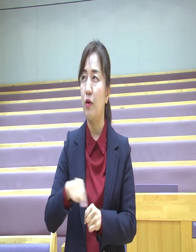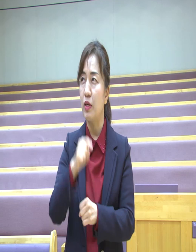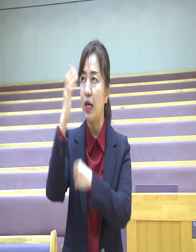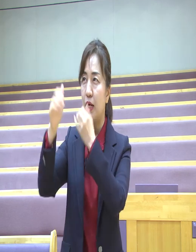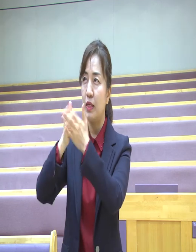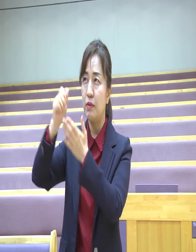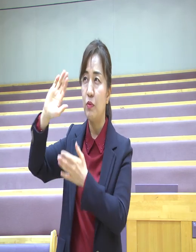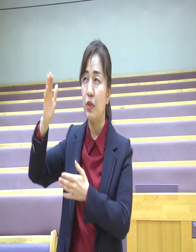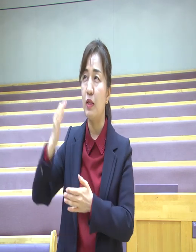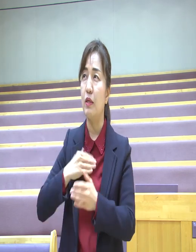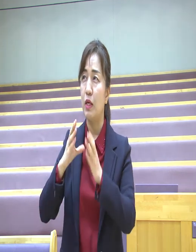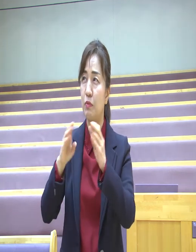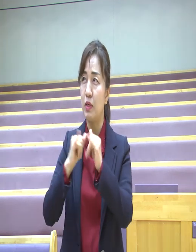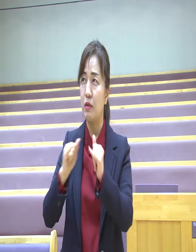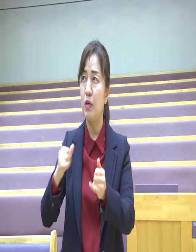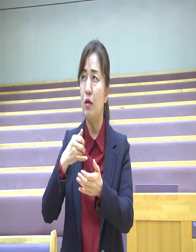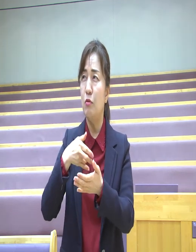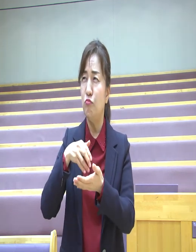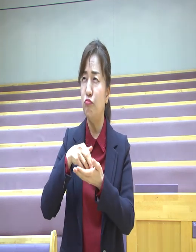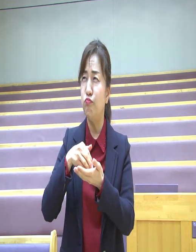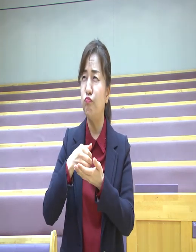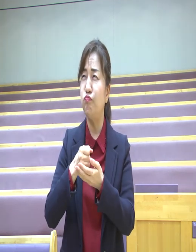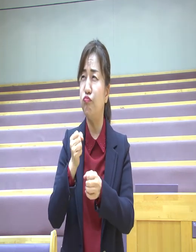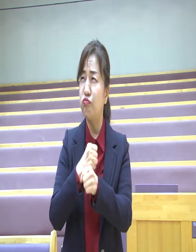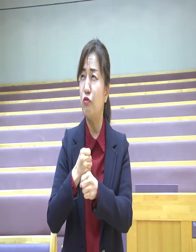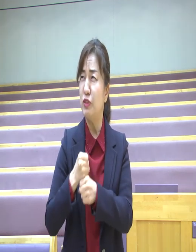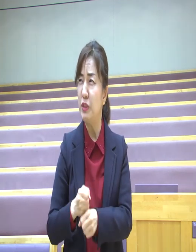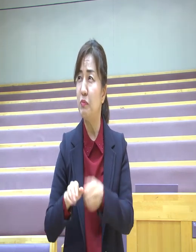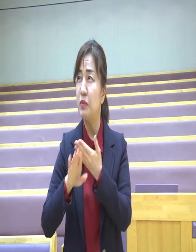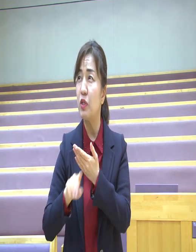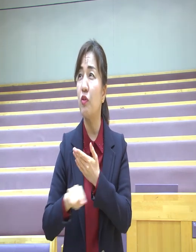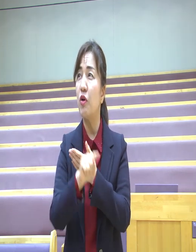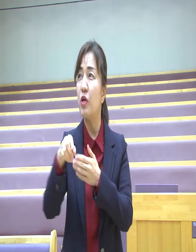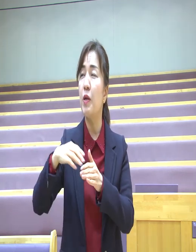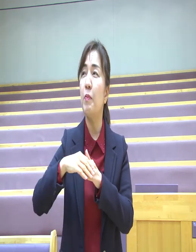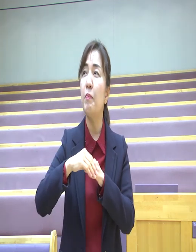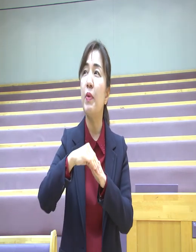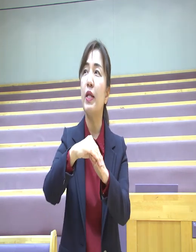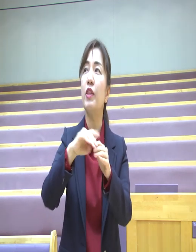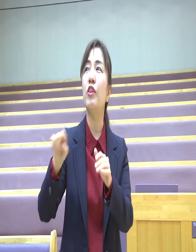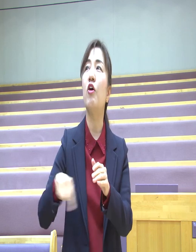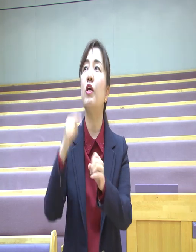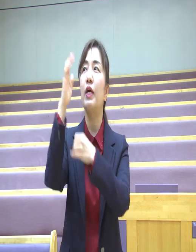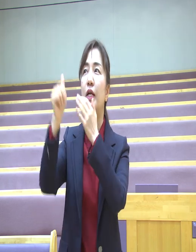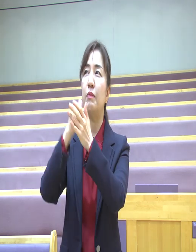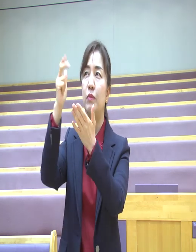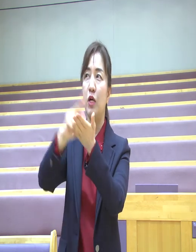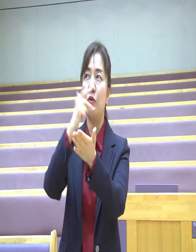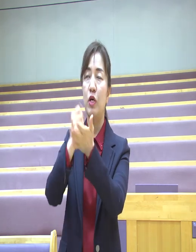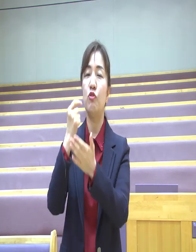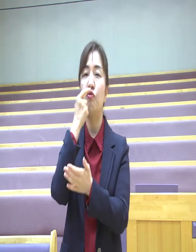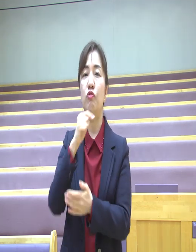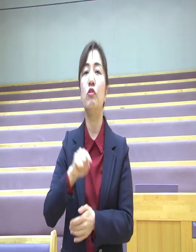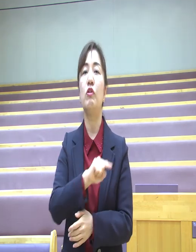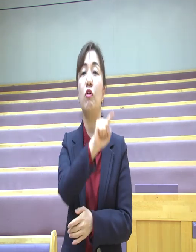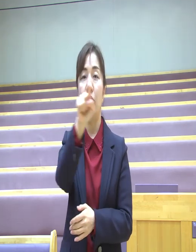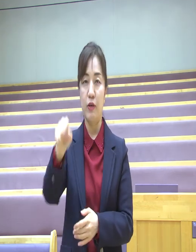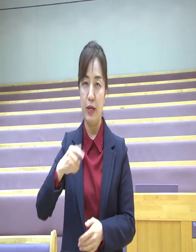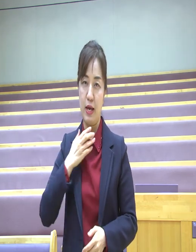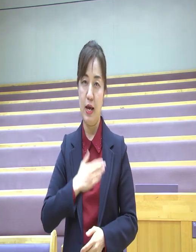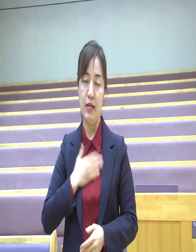하나님이 되리니 나는 애굽 사람의 무거운 짐 밑에서 너희를 빼낸 너희의 하나님 여호와인 줄